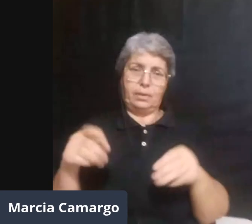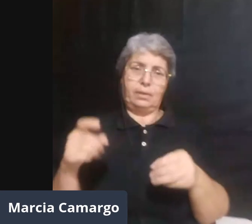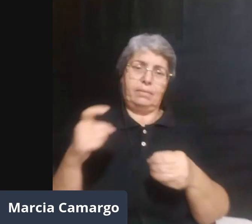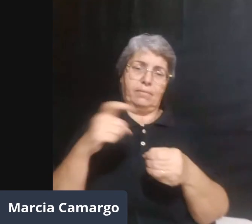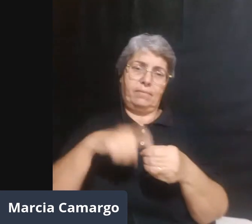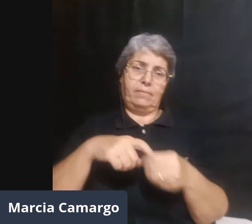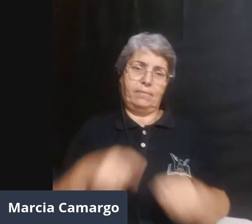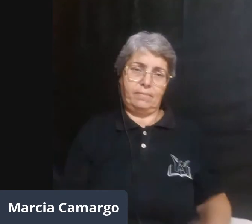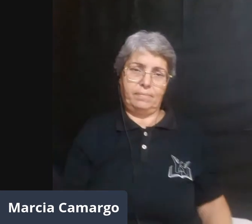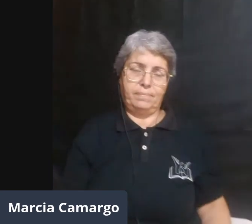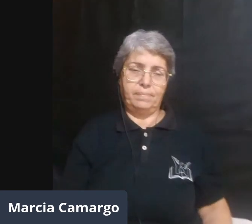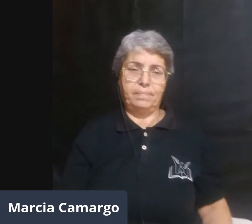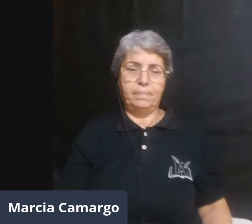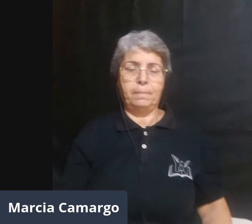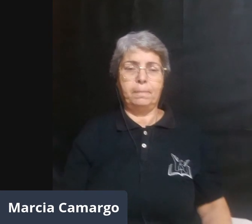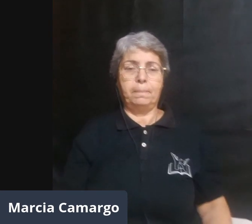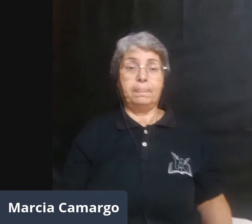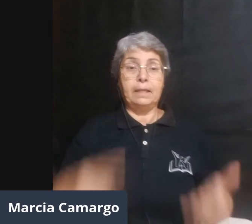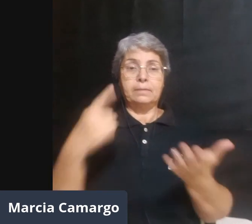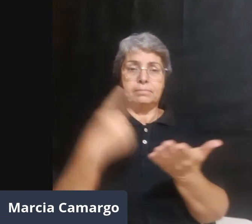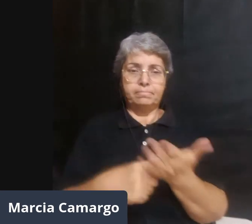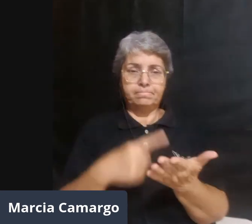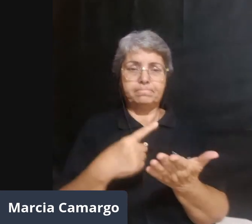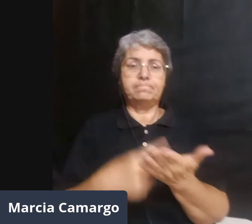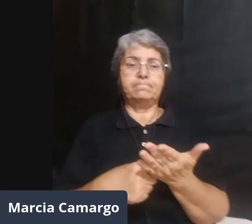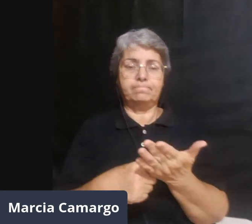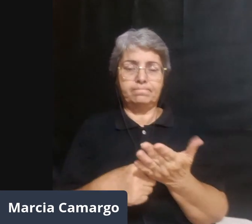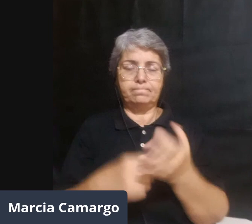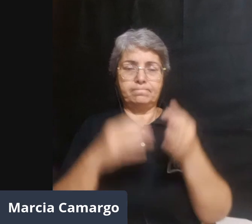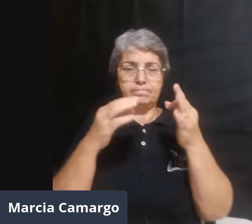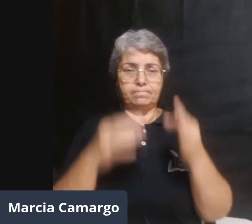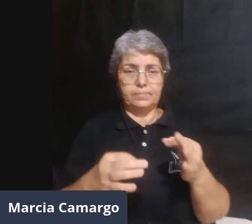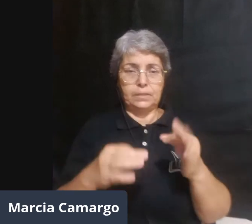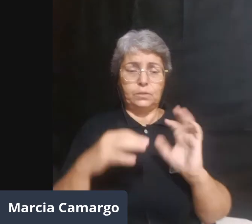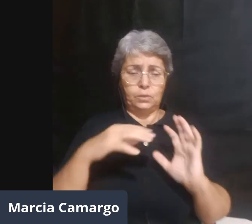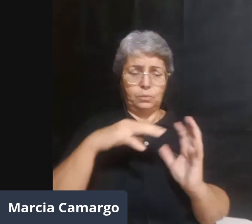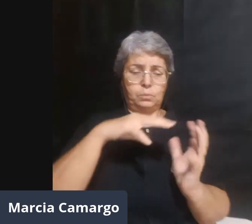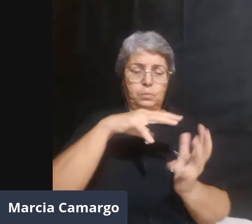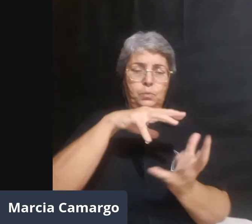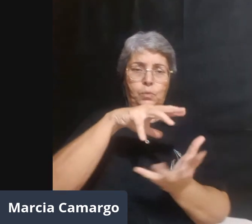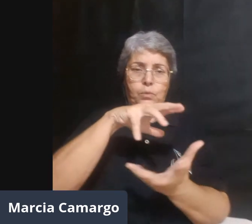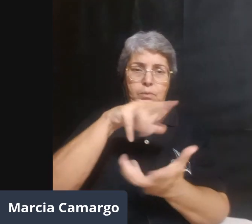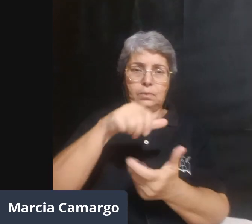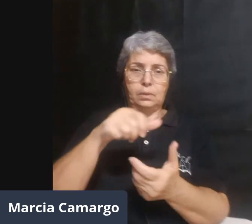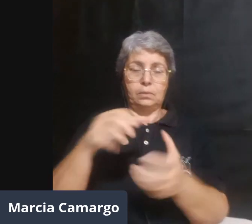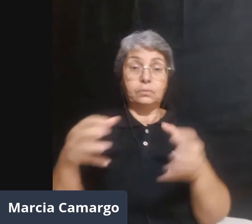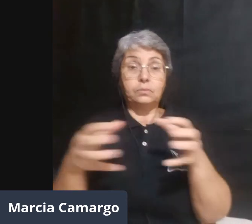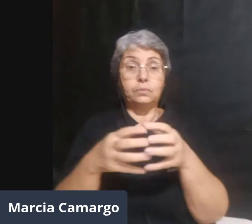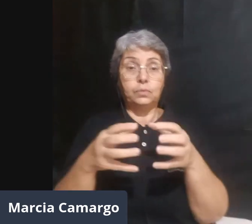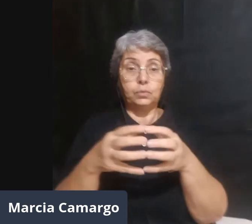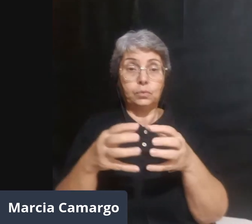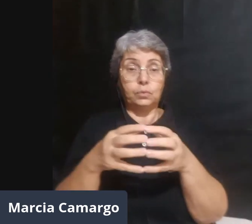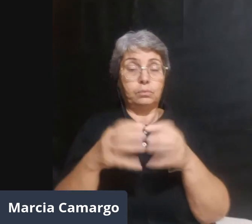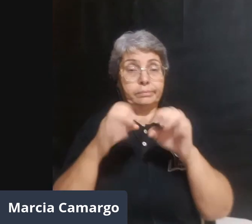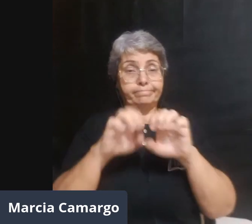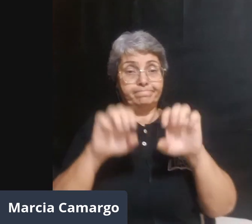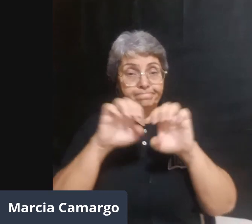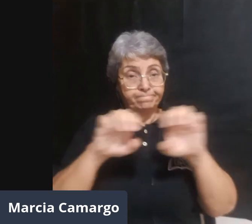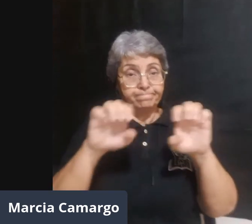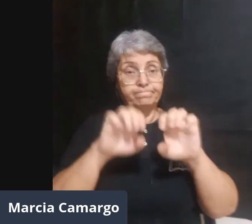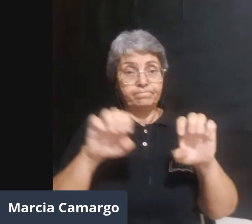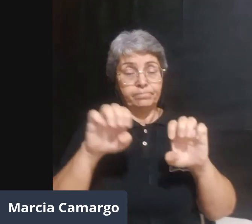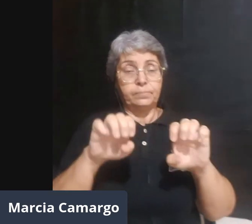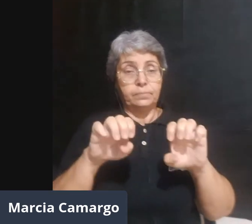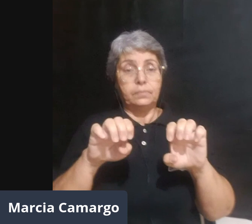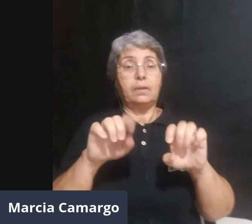O cumprimento da comissão evangélica de âmbito mundial é uma consequência direta da preparação do